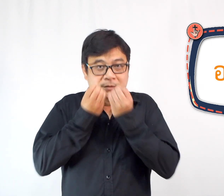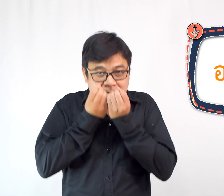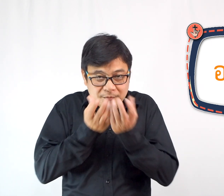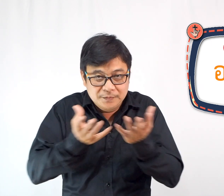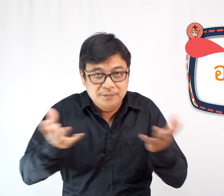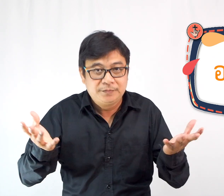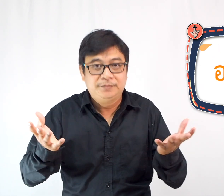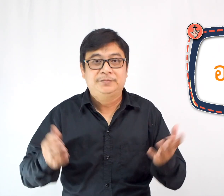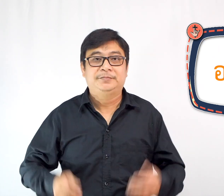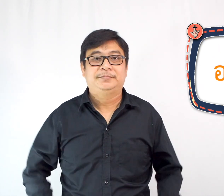อวยพร